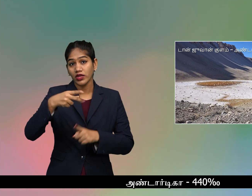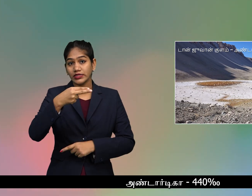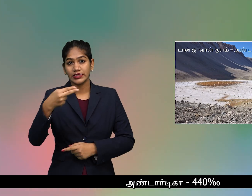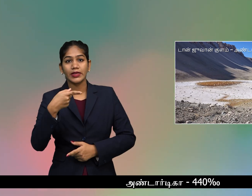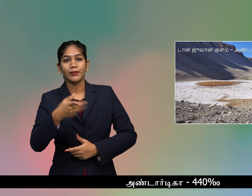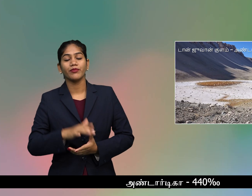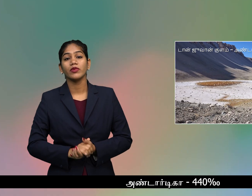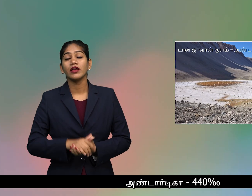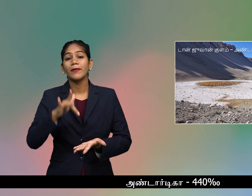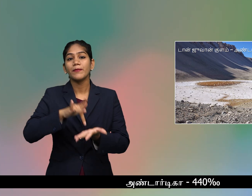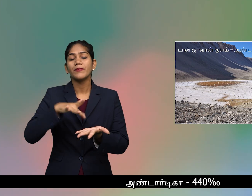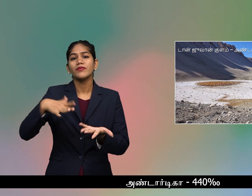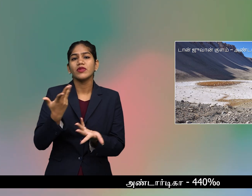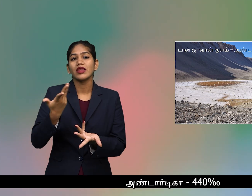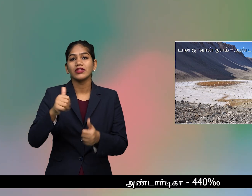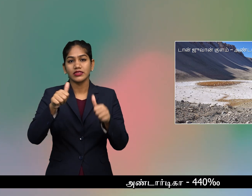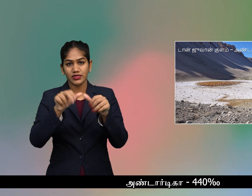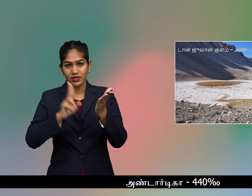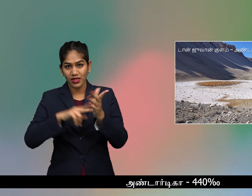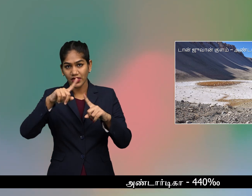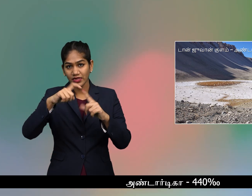அண்டார்டிக் 440 விழுக்காடு.